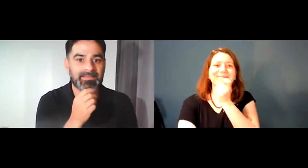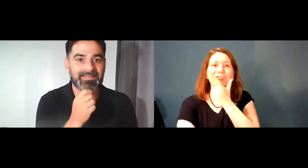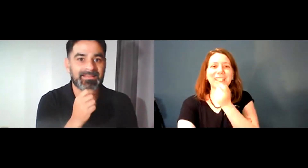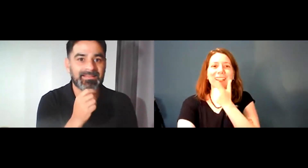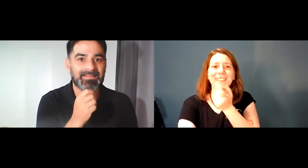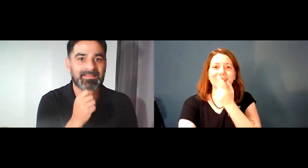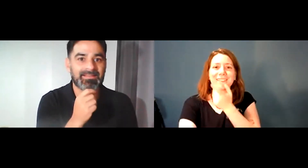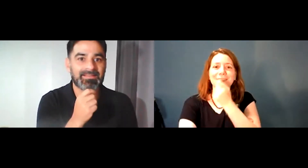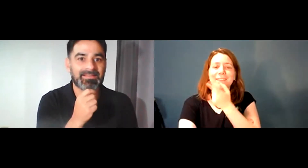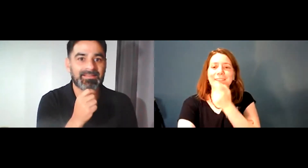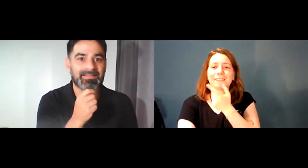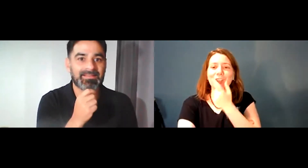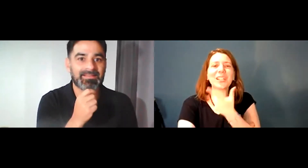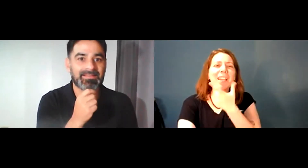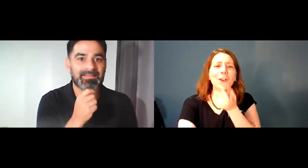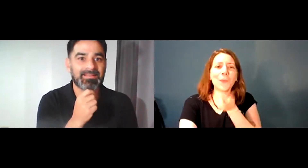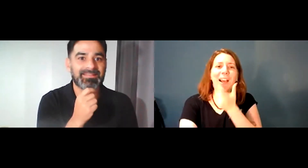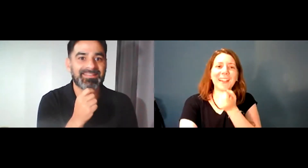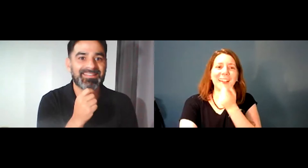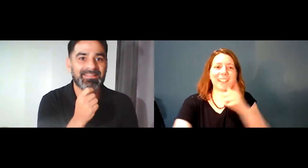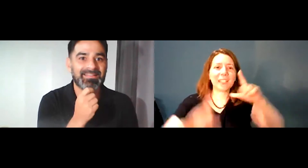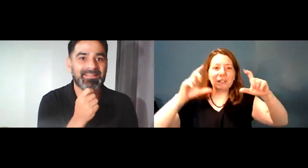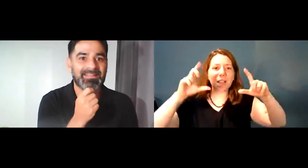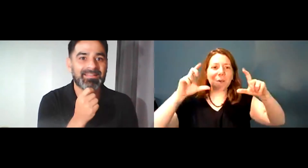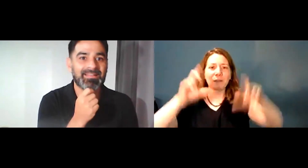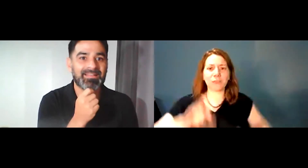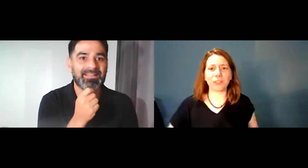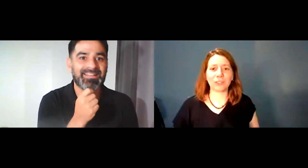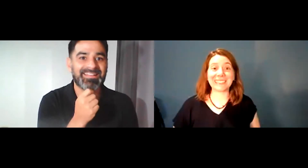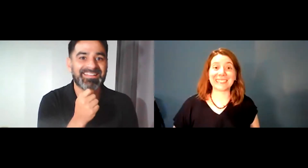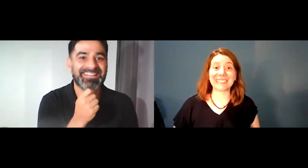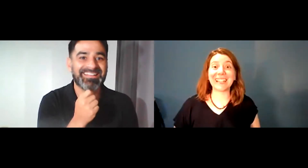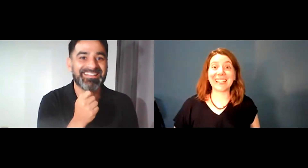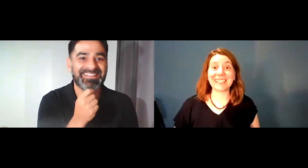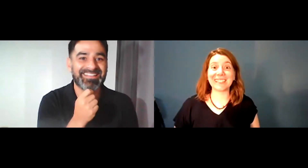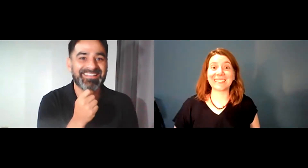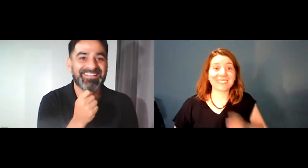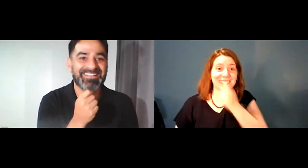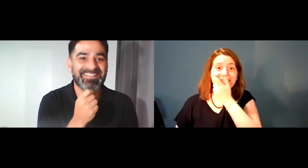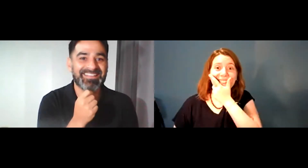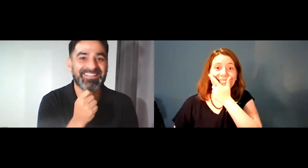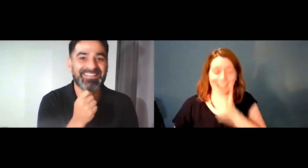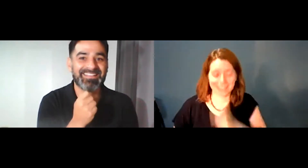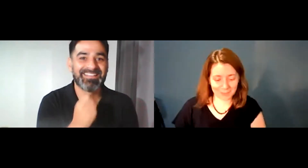Sonríen. Sí, se puede. Sonríen como Ana, que quiero sacar una foto. Hagan así.